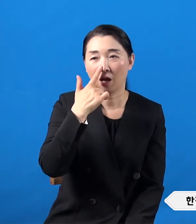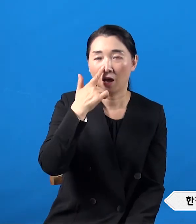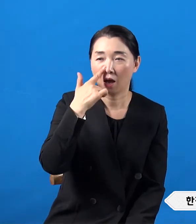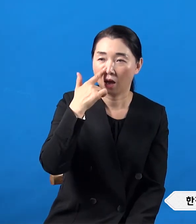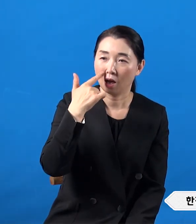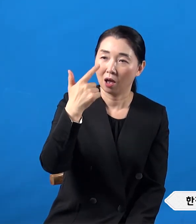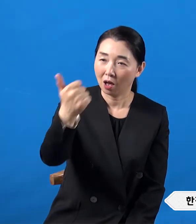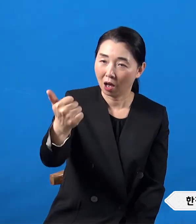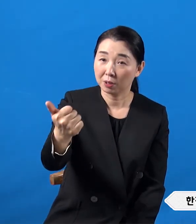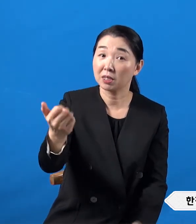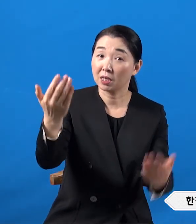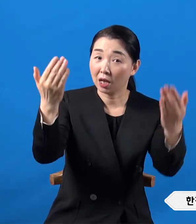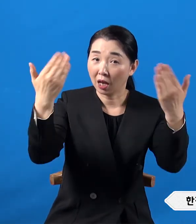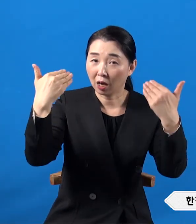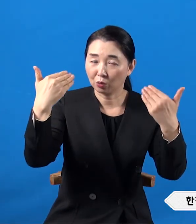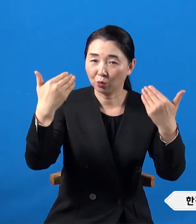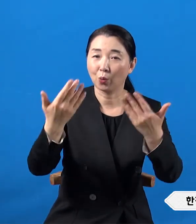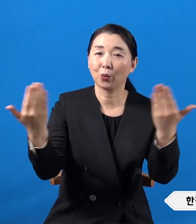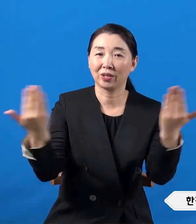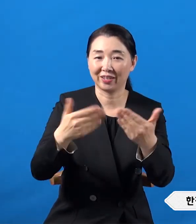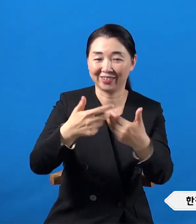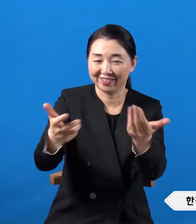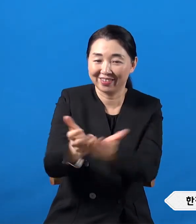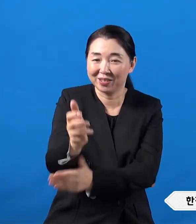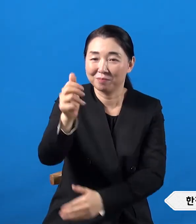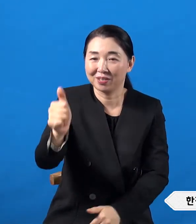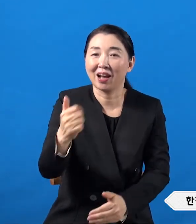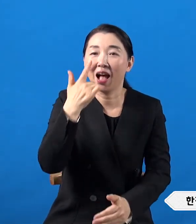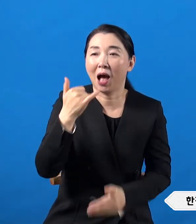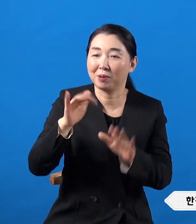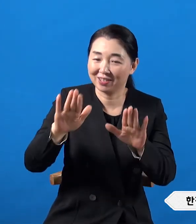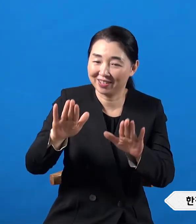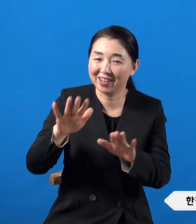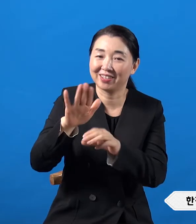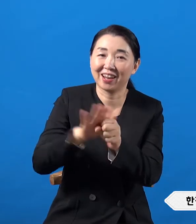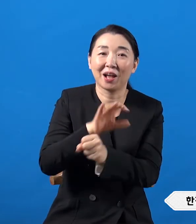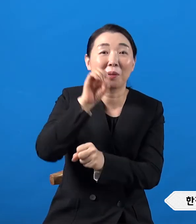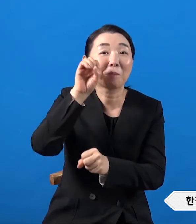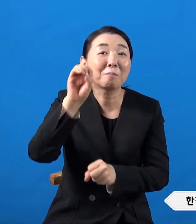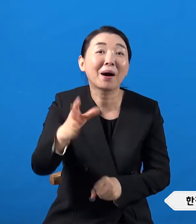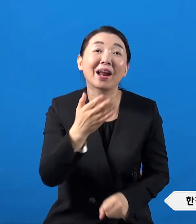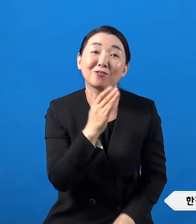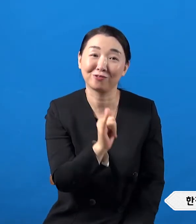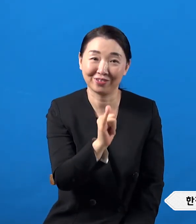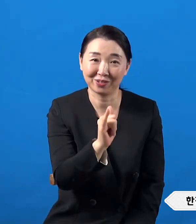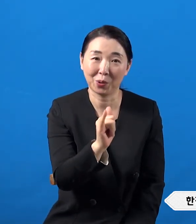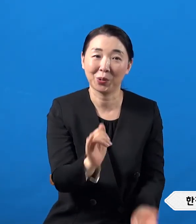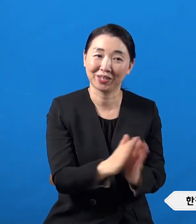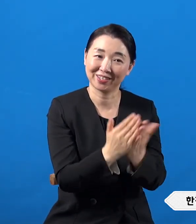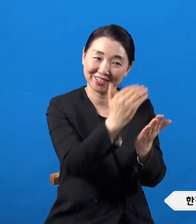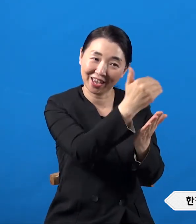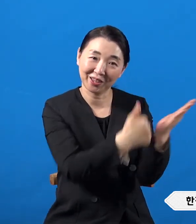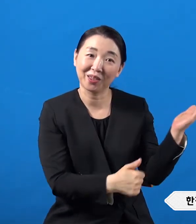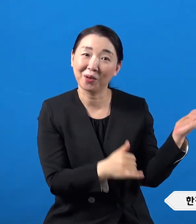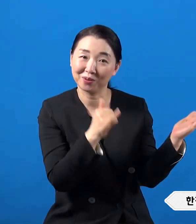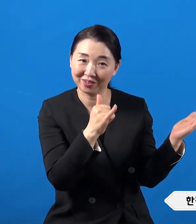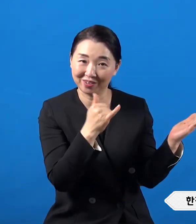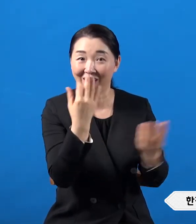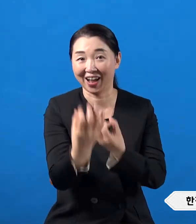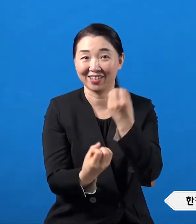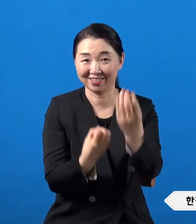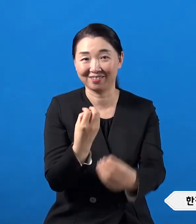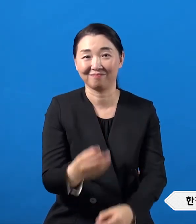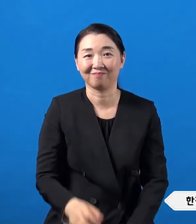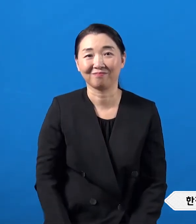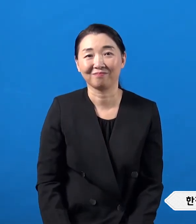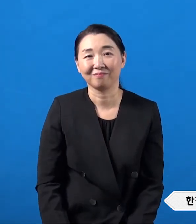아버지 학교의 사역팀장이 쓴 아버지 이제는 사랑한다고 말할 수 있어요, 그 책에 보면 이런 간증이